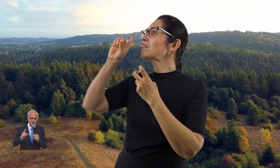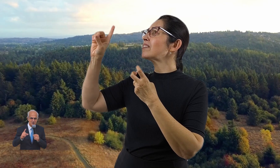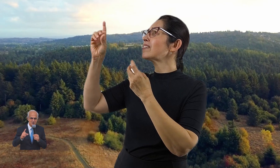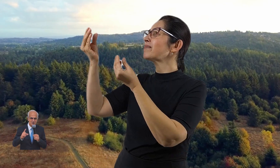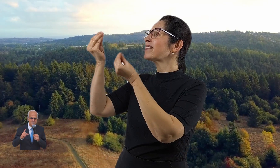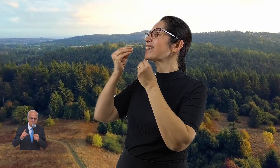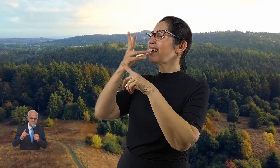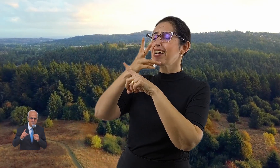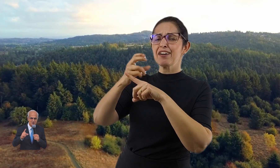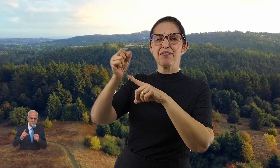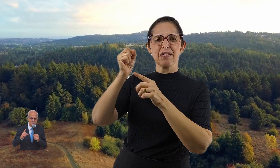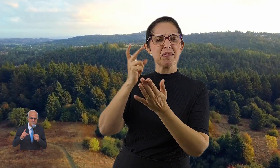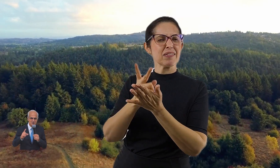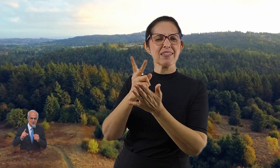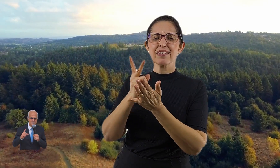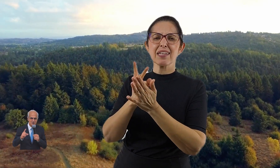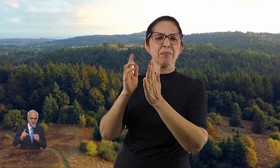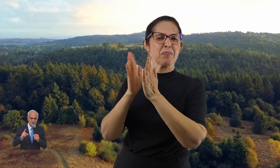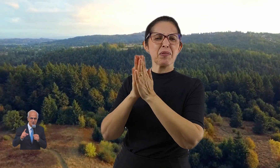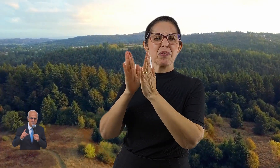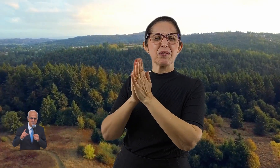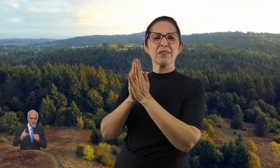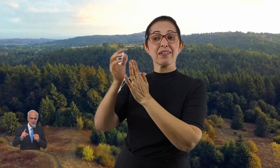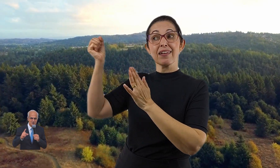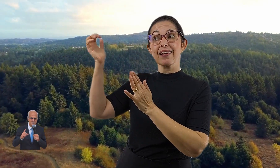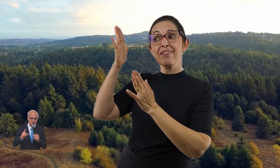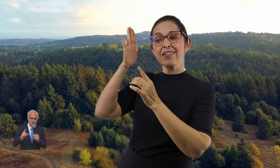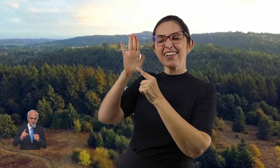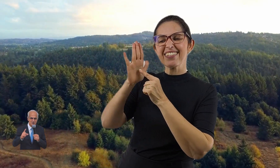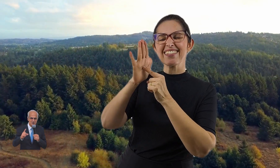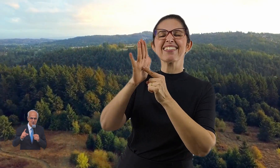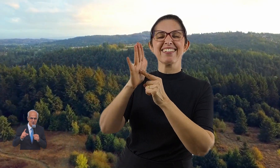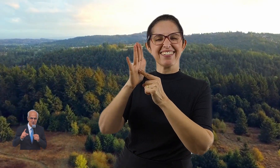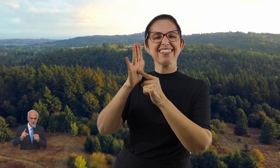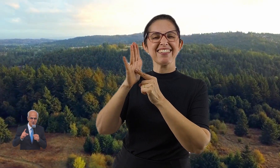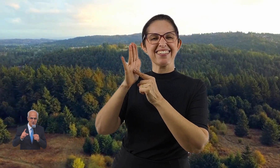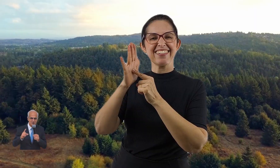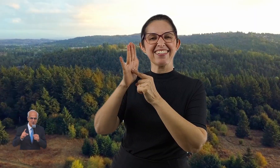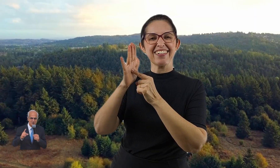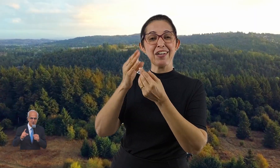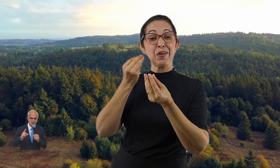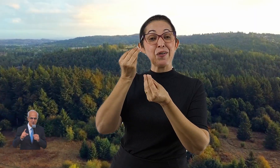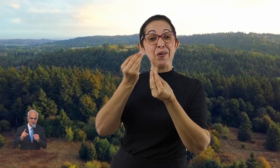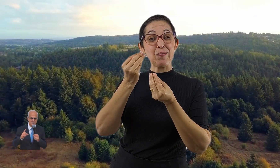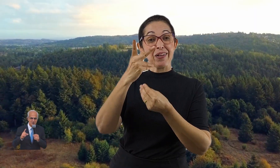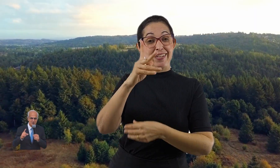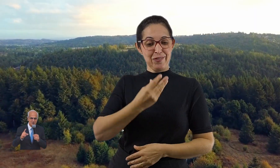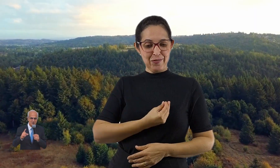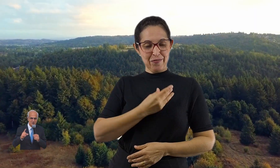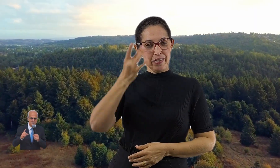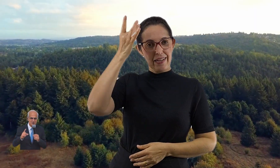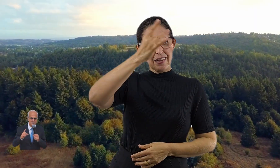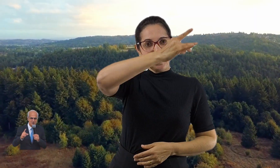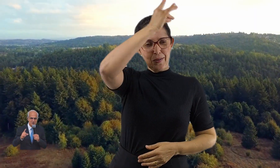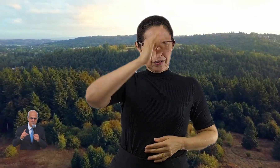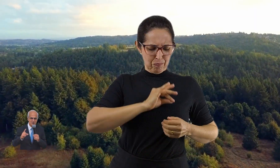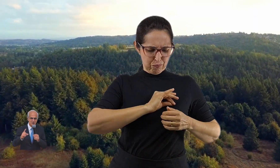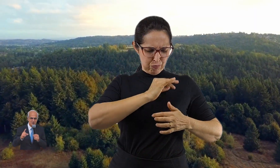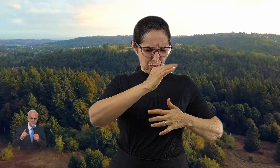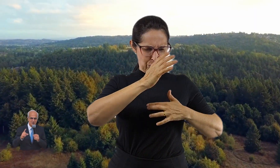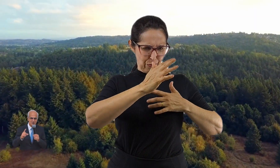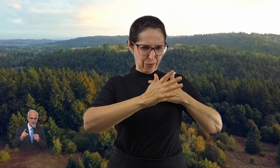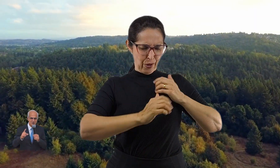Senhor. A vitória vem na revelação, quando o Espírito Santo transborda na sua vida, e não há mais lugar